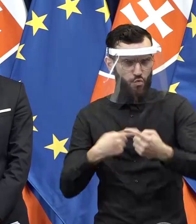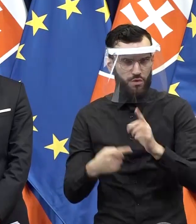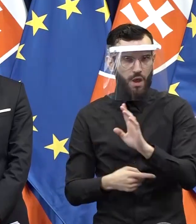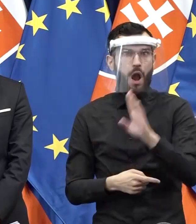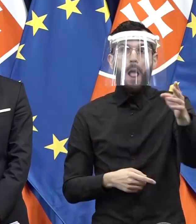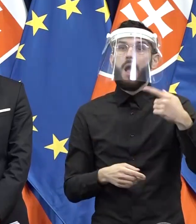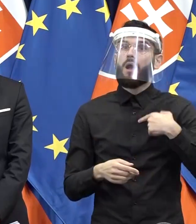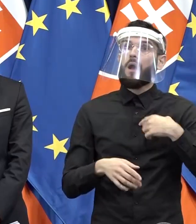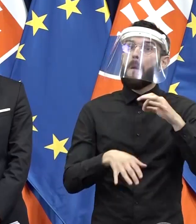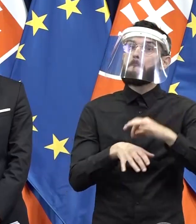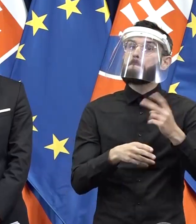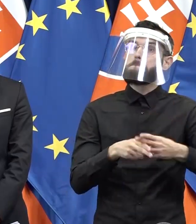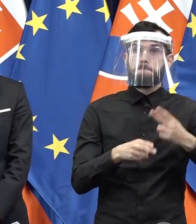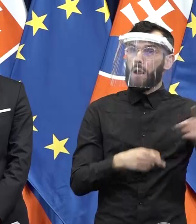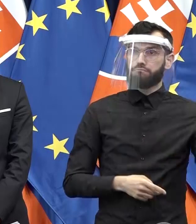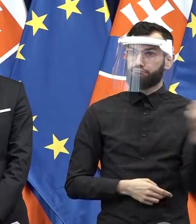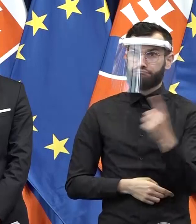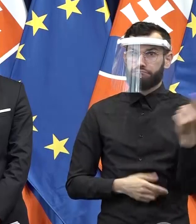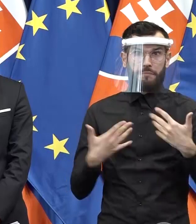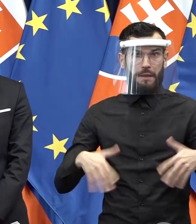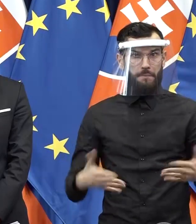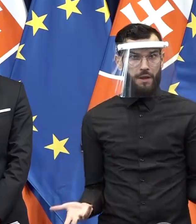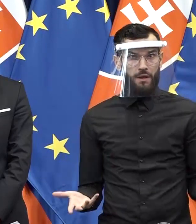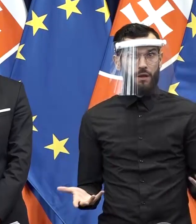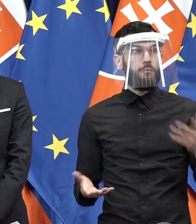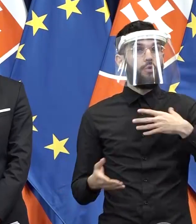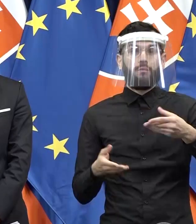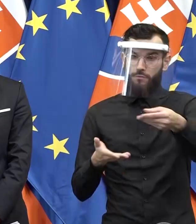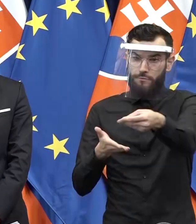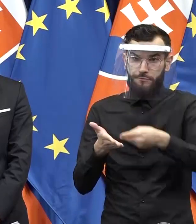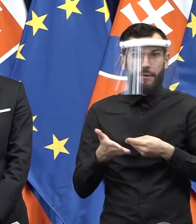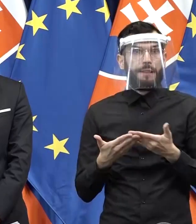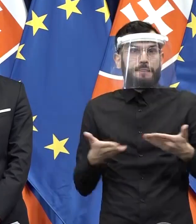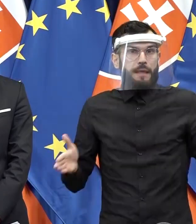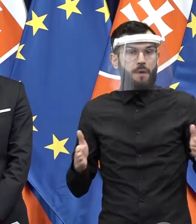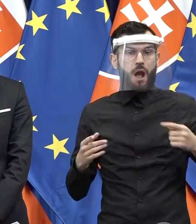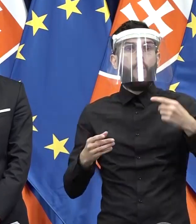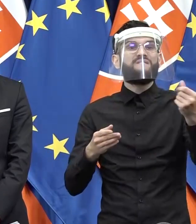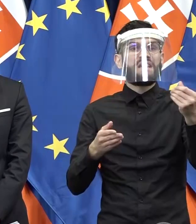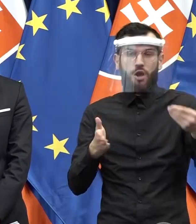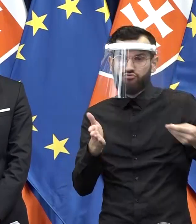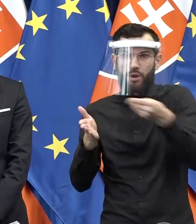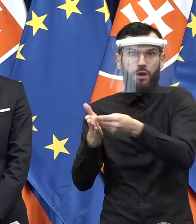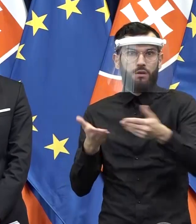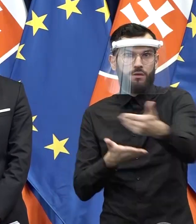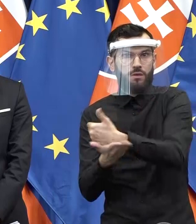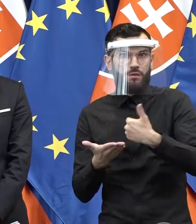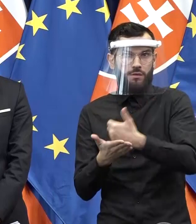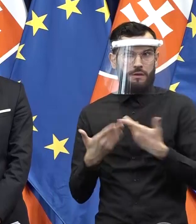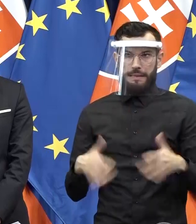nemajú pacientov a môže sa stať, že jednoducho nebudú schopné sa financovať. Nebudú schopní mať na mzdy.